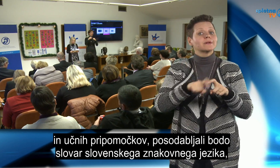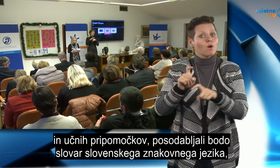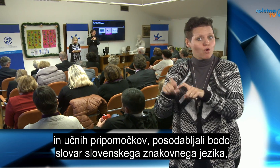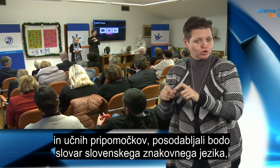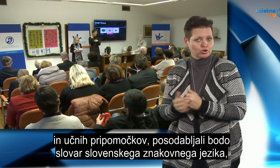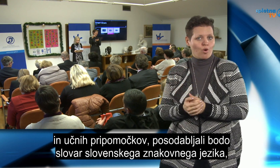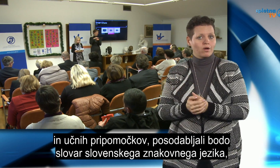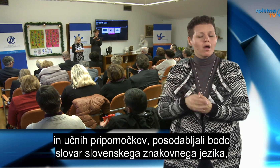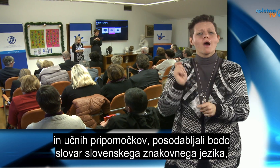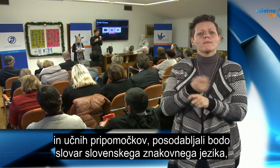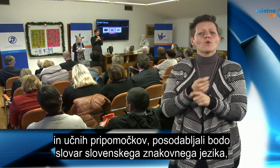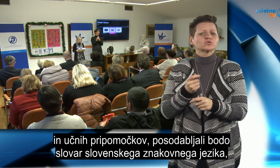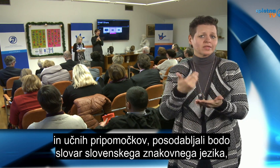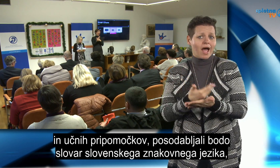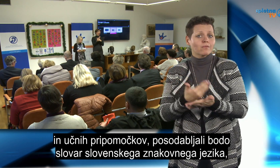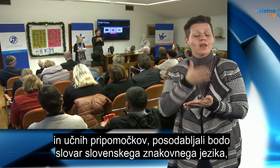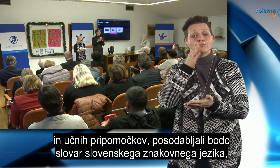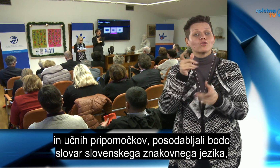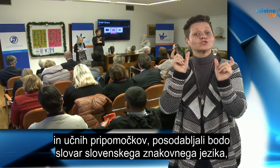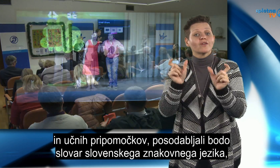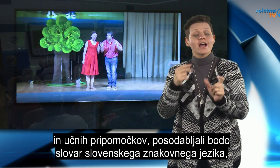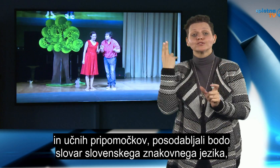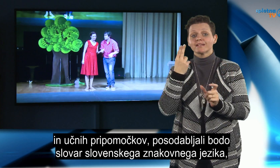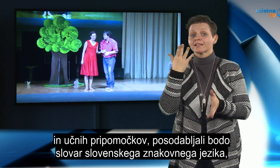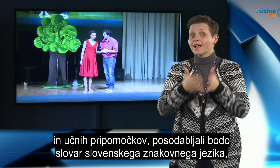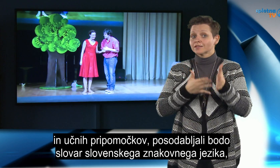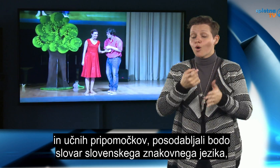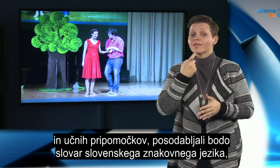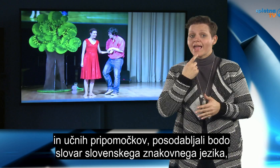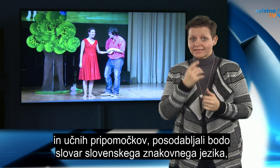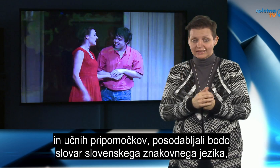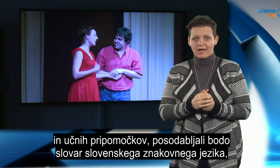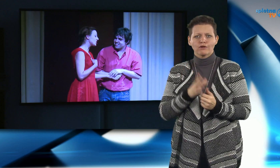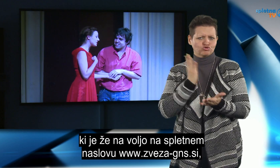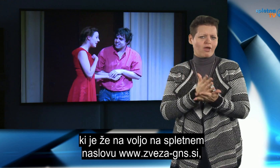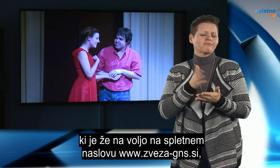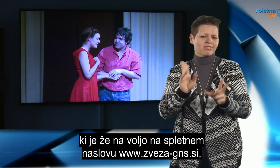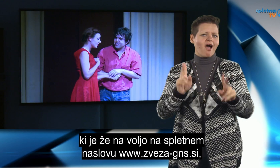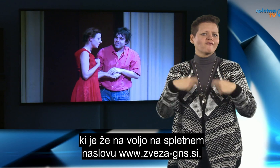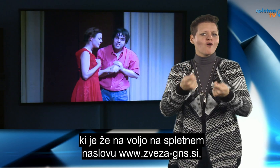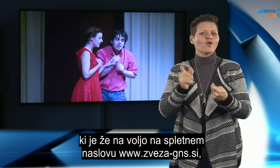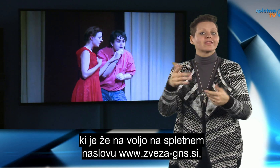pripomočkov, posodabljali bodo slovar slovenskega znakovnega jezika, ki je že na voljo na spletnem